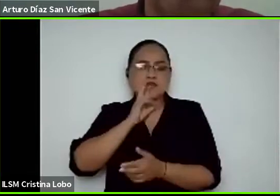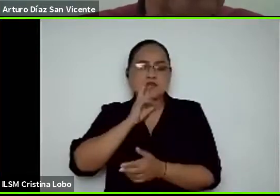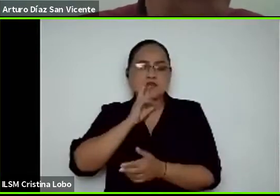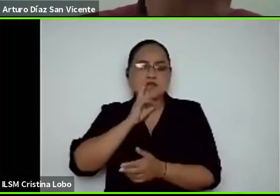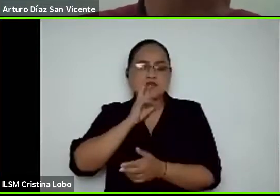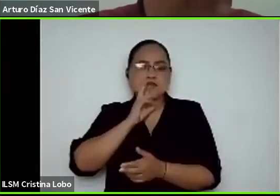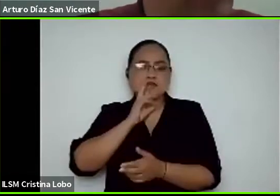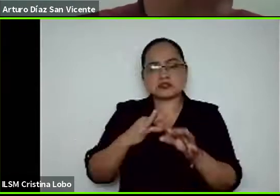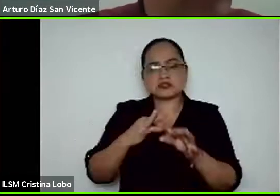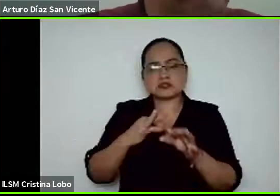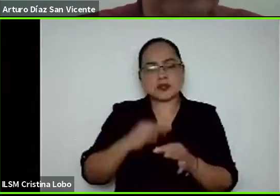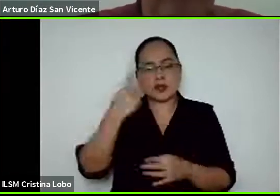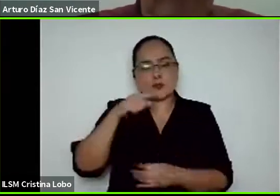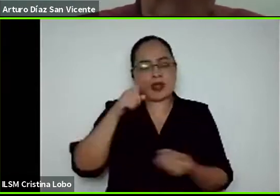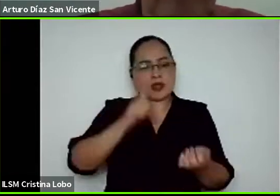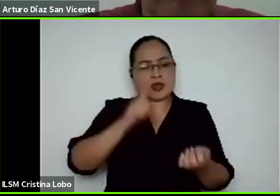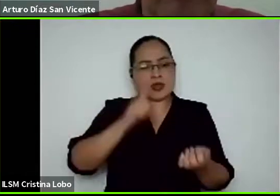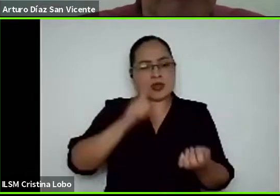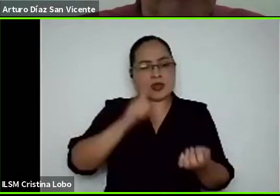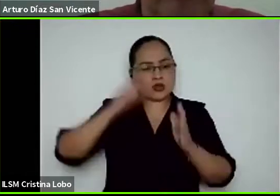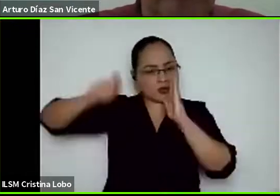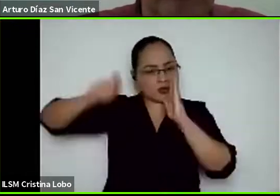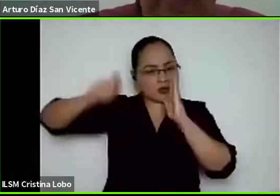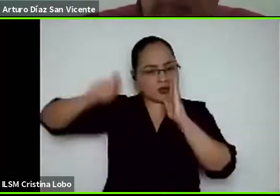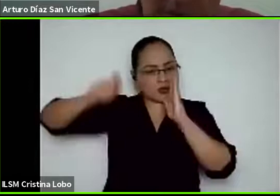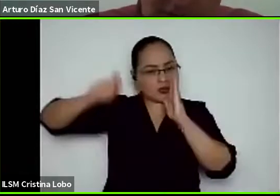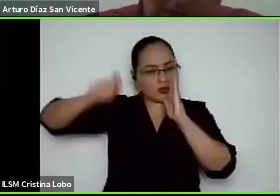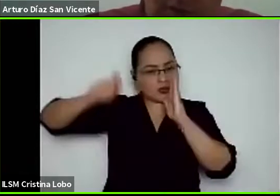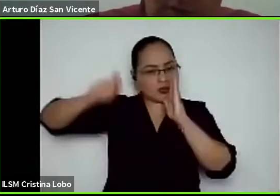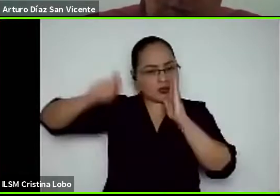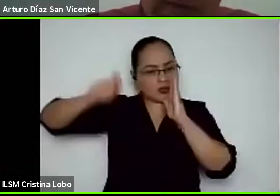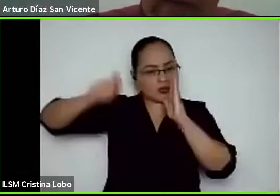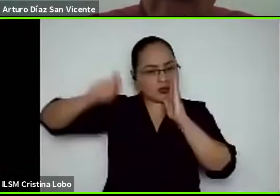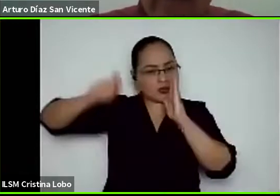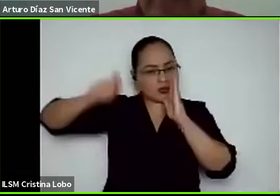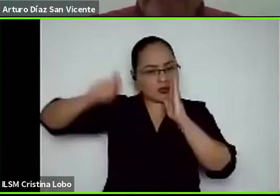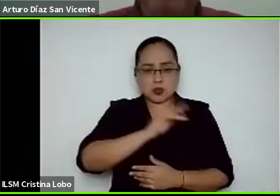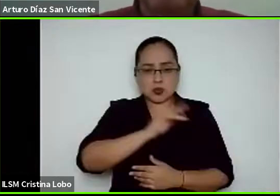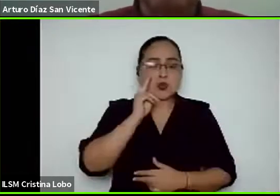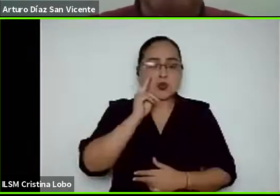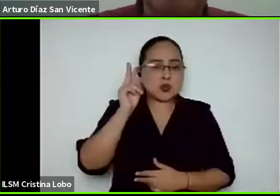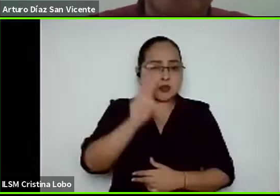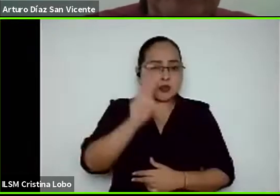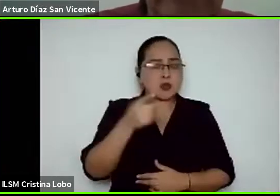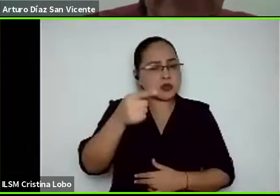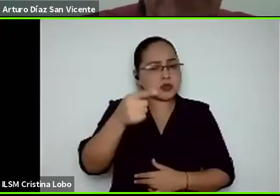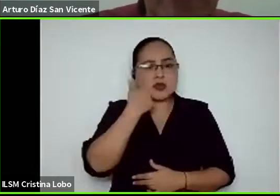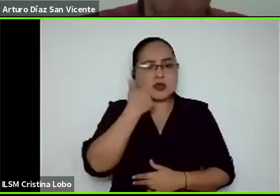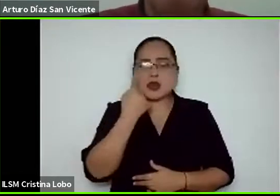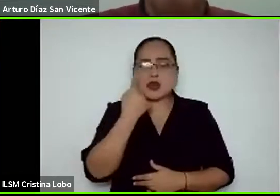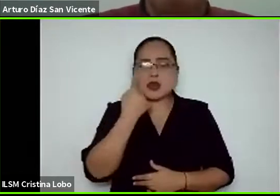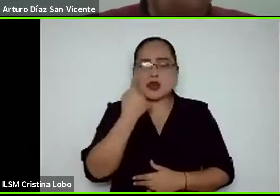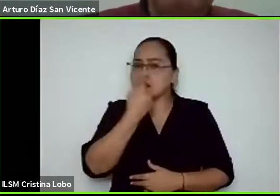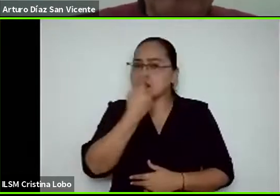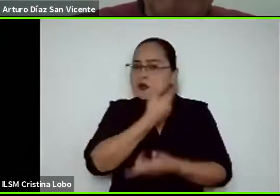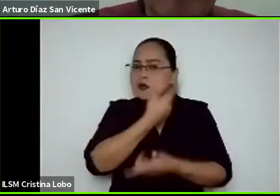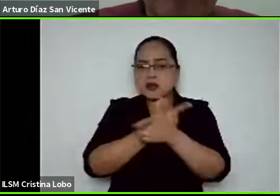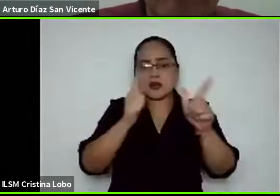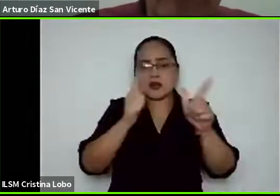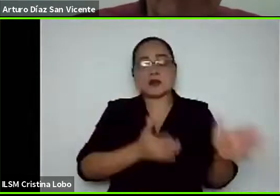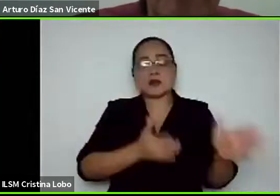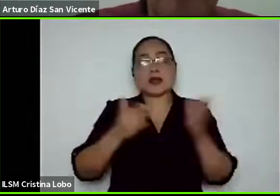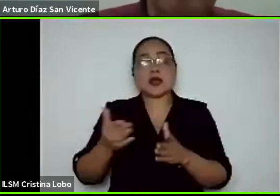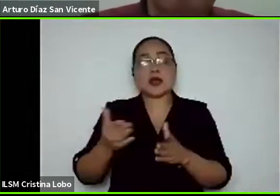en ese video. Estará disponible para que lo consulten cuando lo deseen. Y muy importante también, dentro de